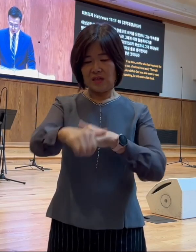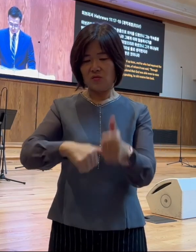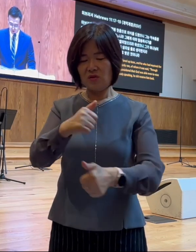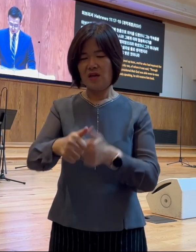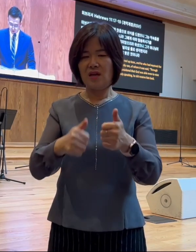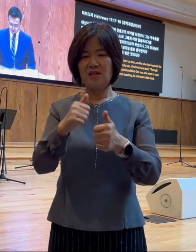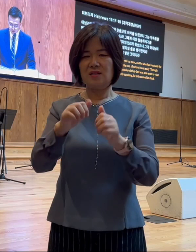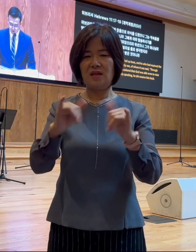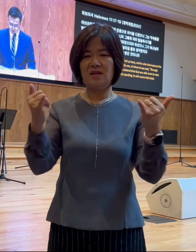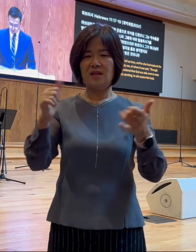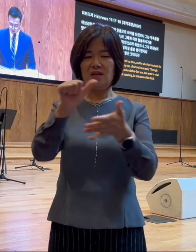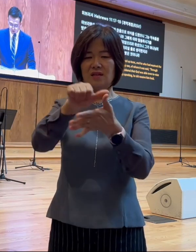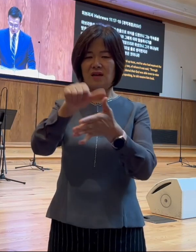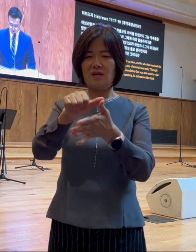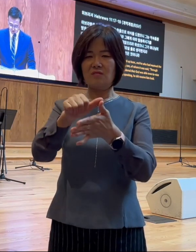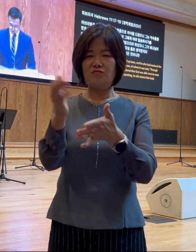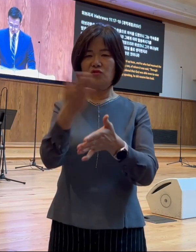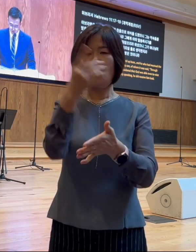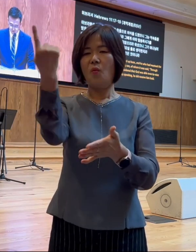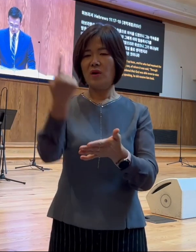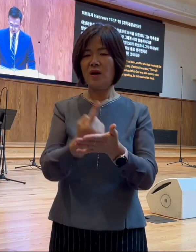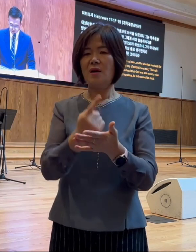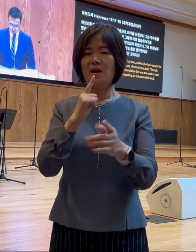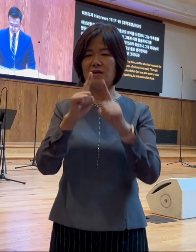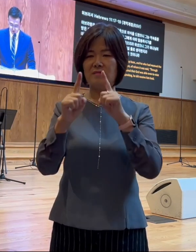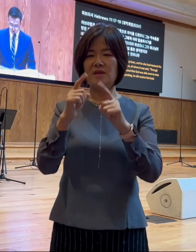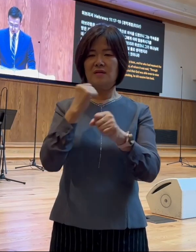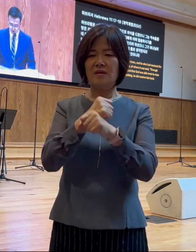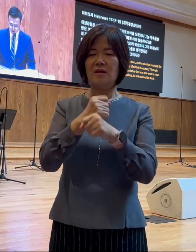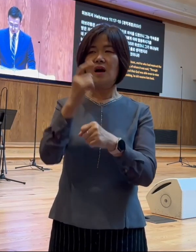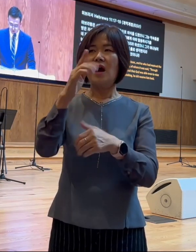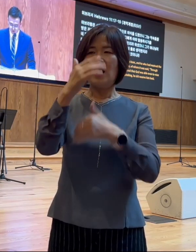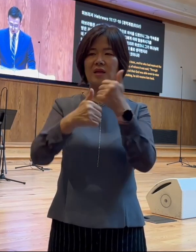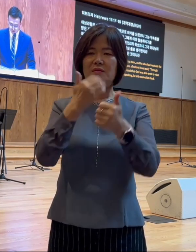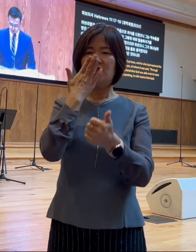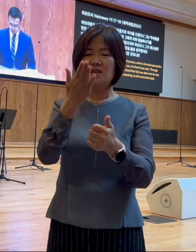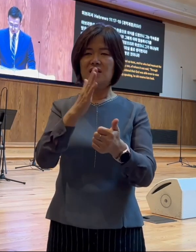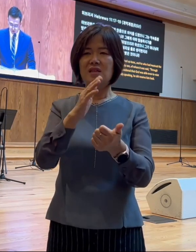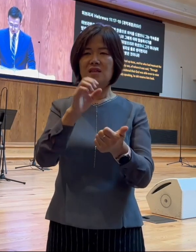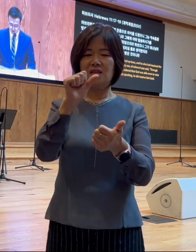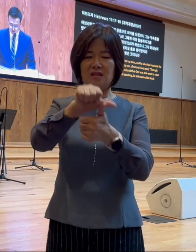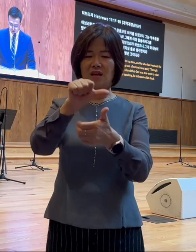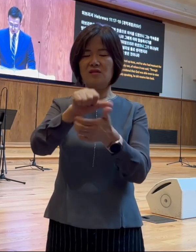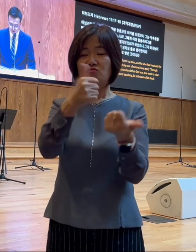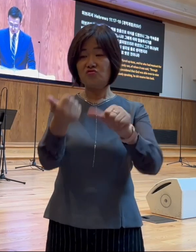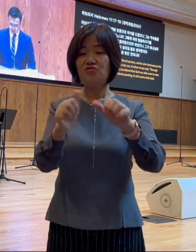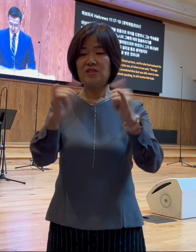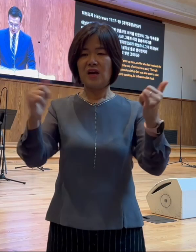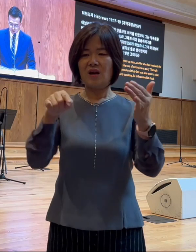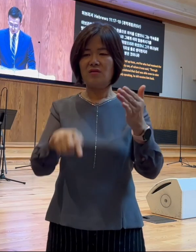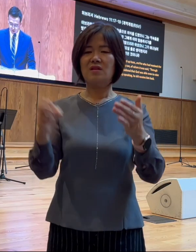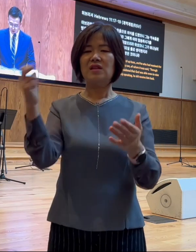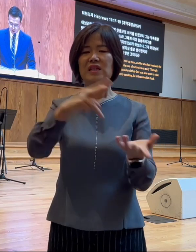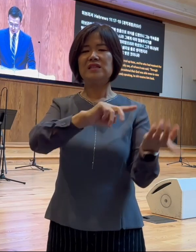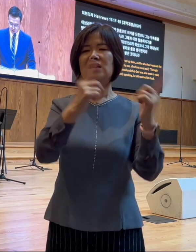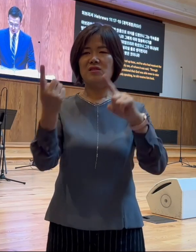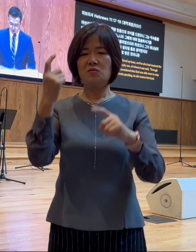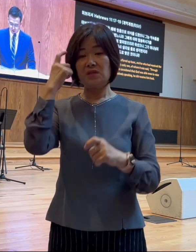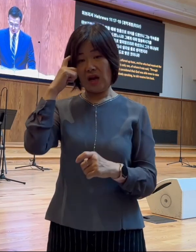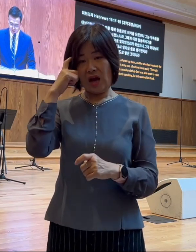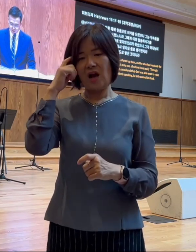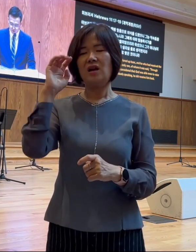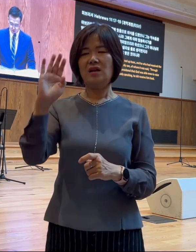자는 이삭으로 말미암음이라 하셨으니 그가 하나님이 능히 이삭을 죽은 자 가운데서 다시 살리실 줄로